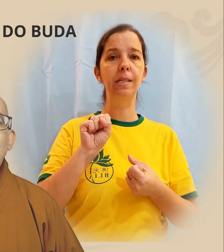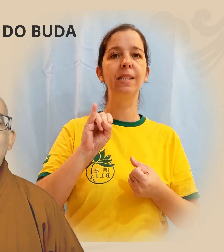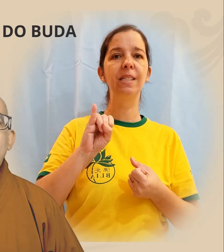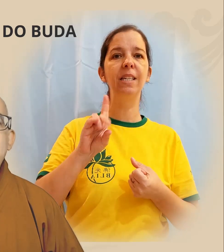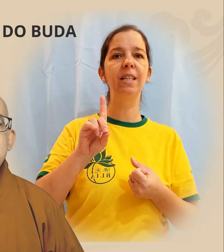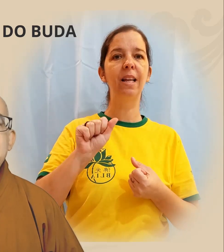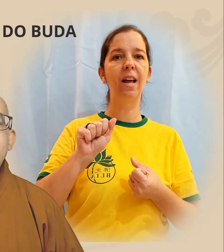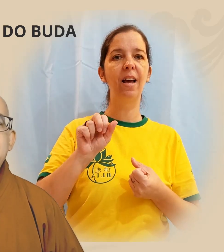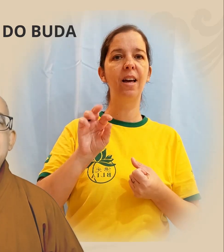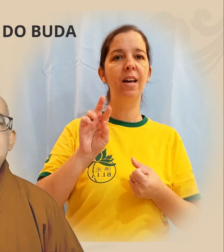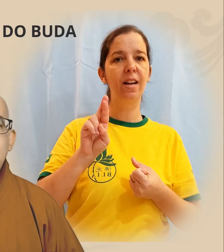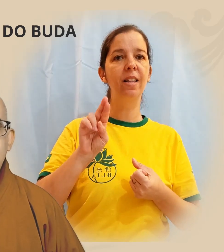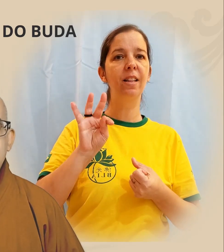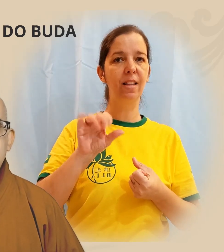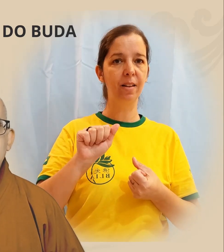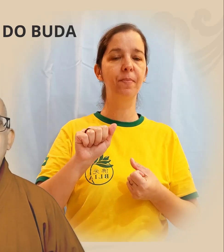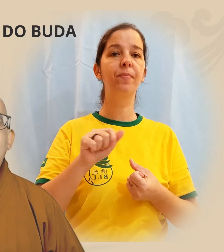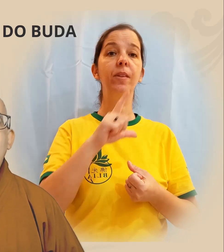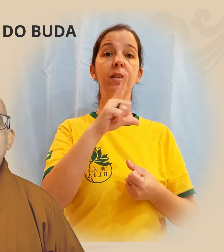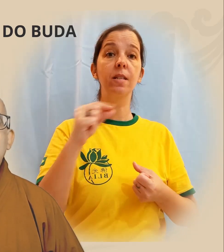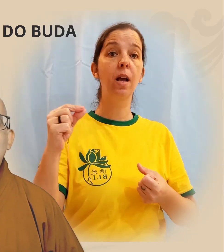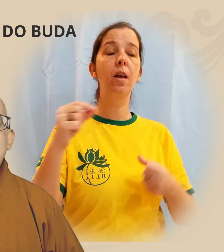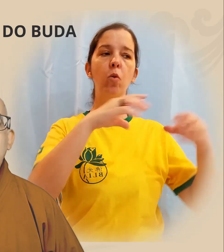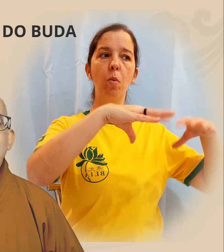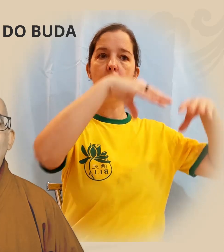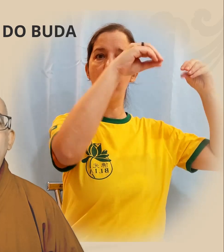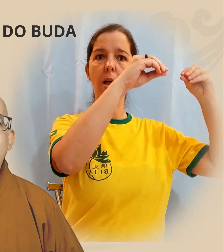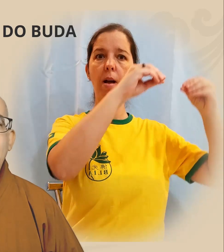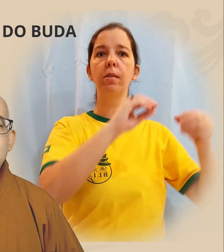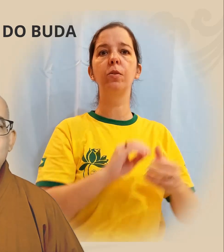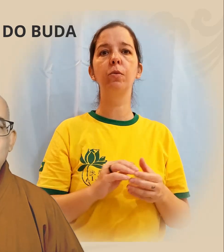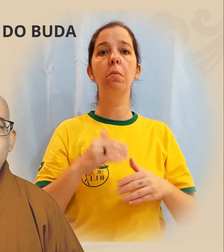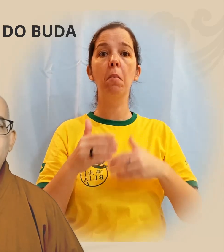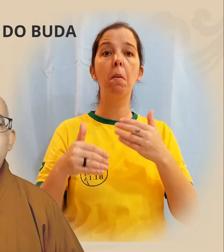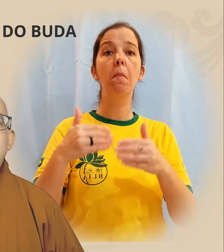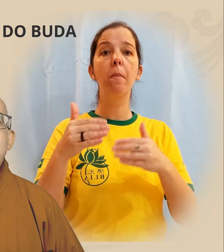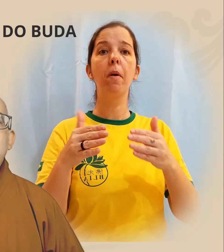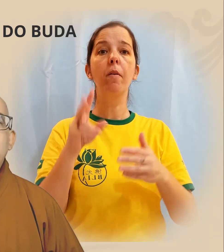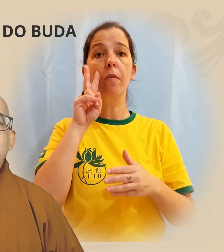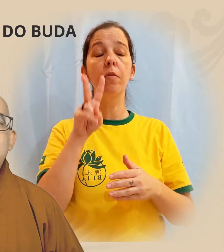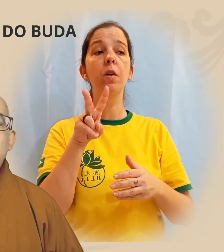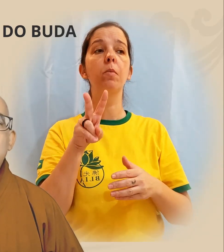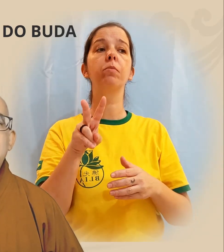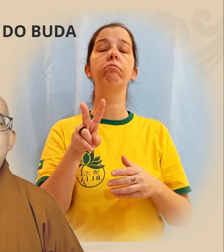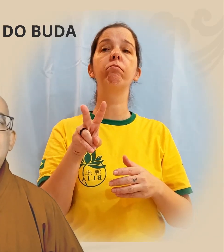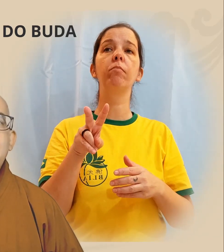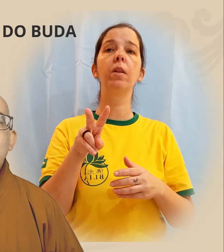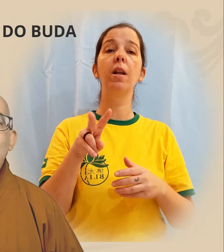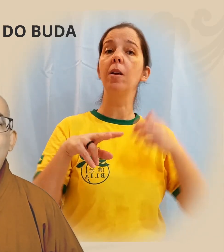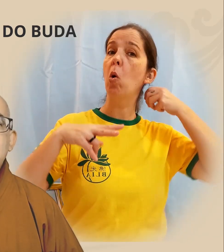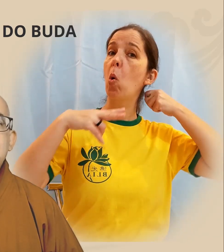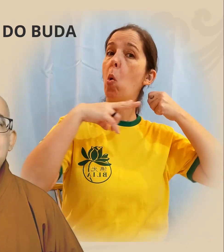após o príncipe Siddhartha abandonar o palácio. Vimos que